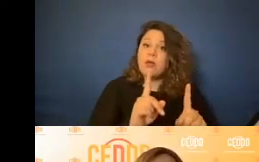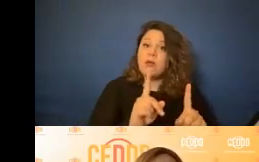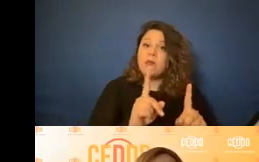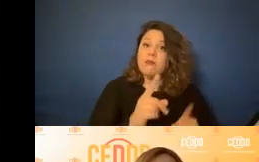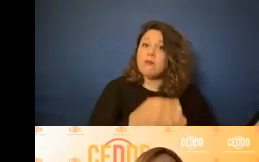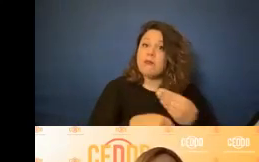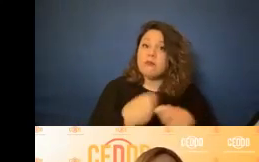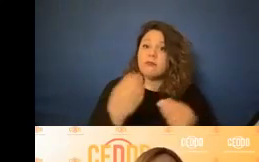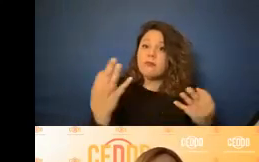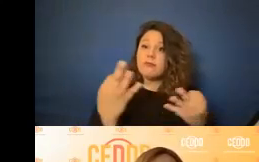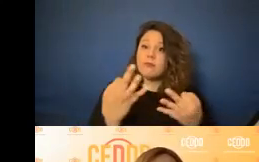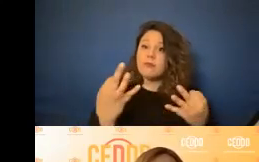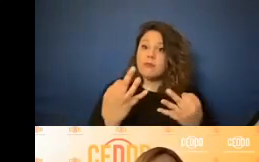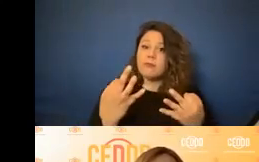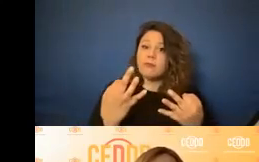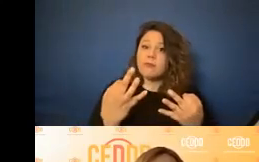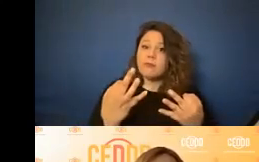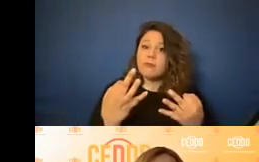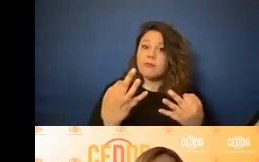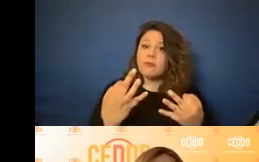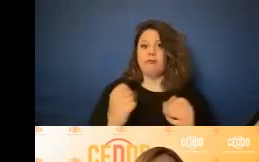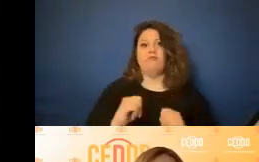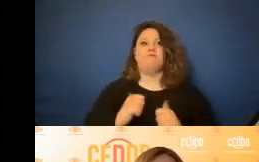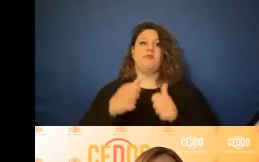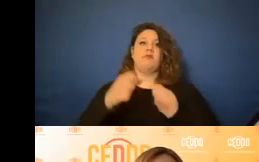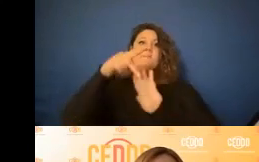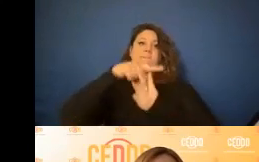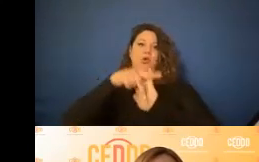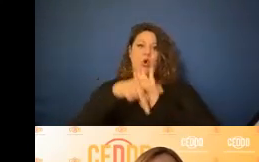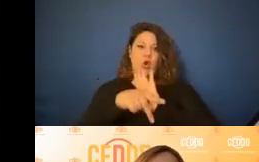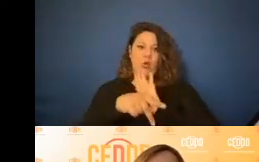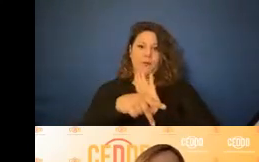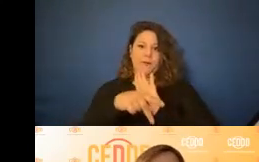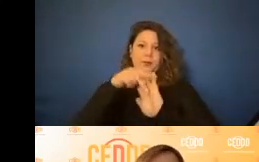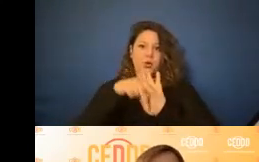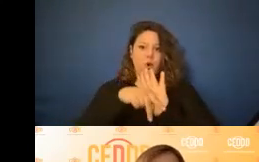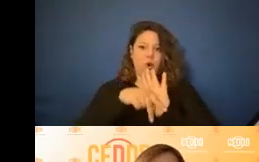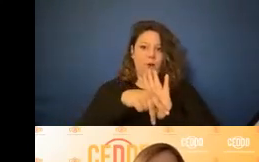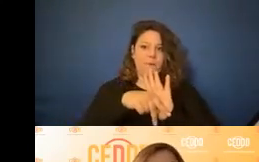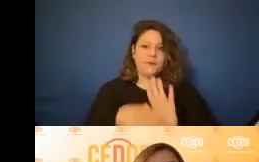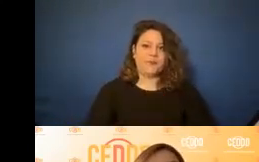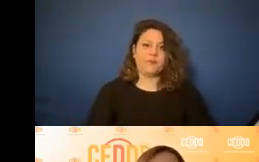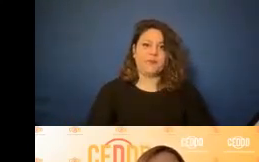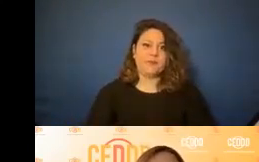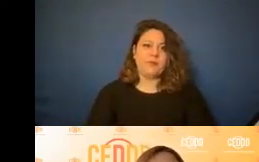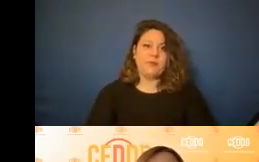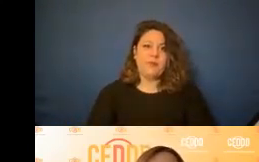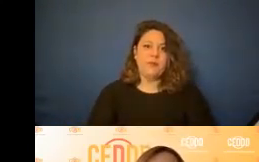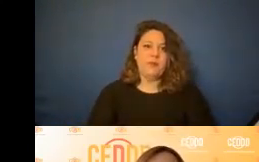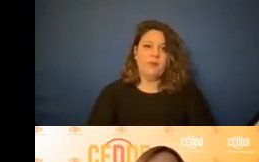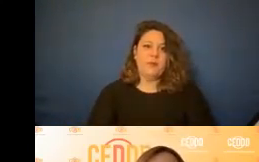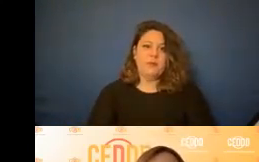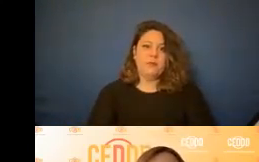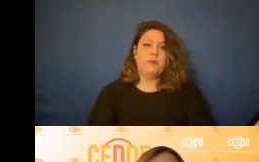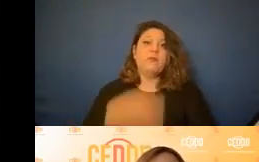pongamos en valor los protocolos, ¿vale? Pongamos los protocolos, ¿de acuerdo? A los padres les voy a decir, por